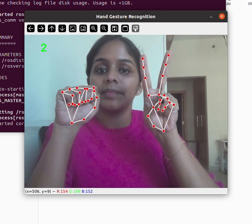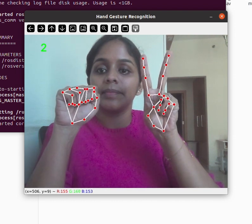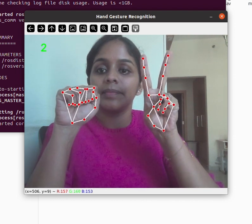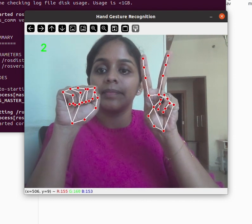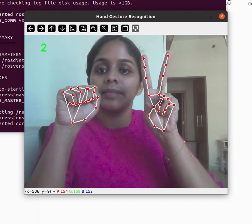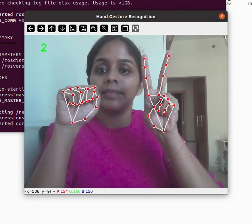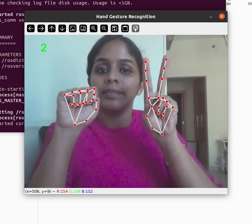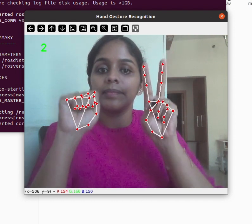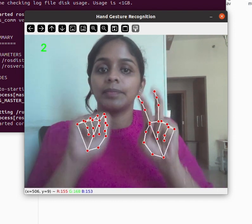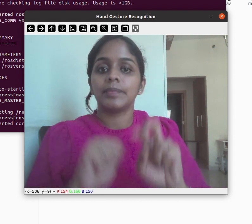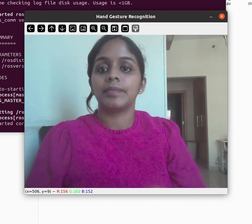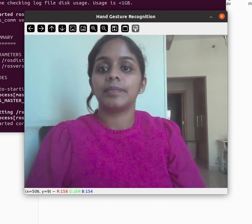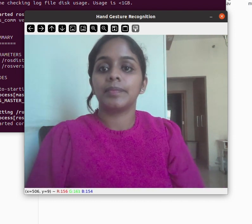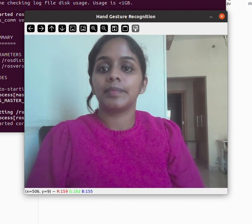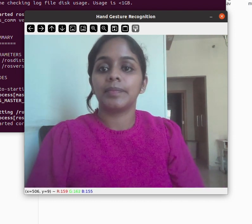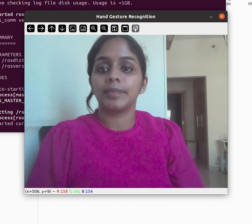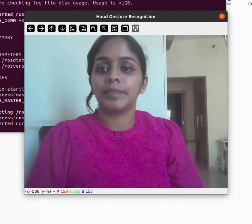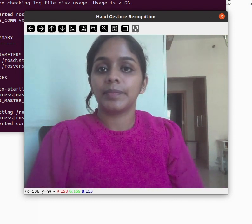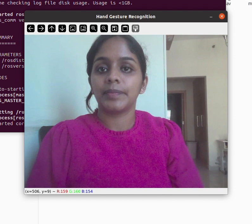اثنان